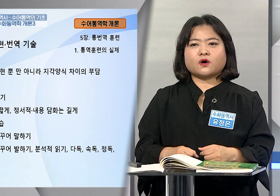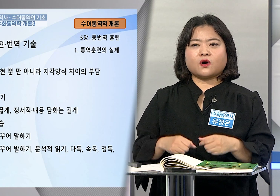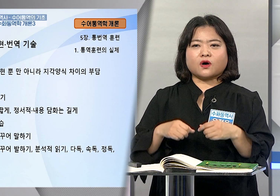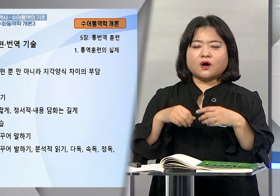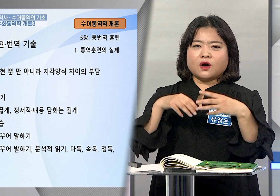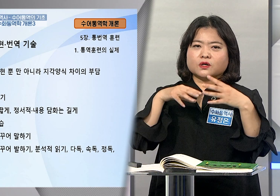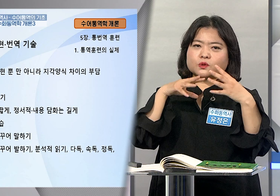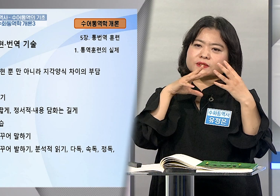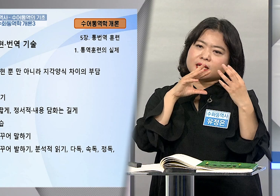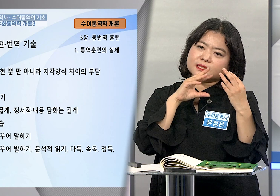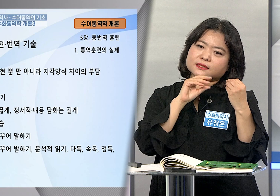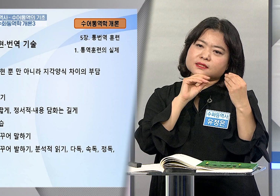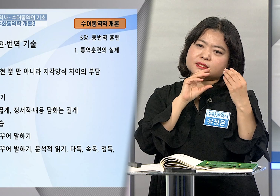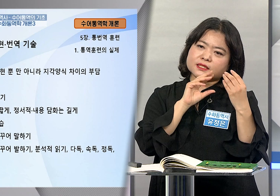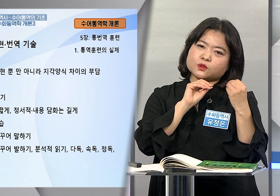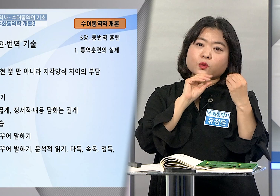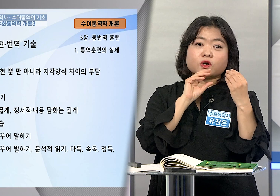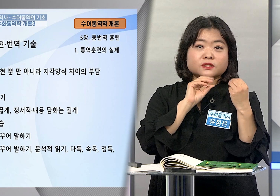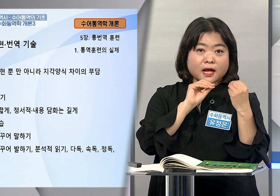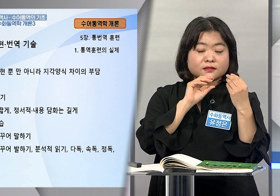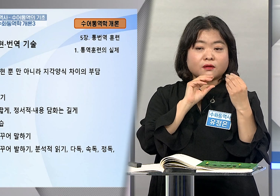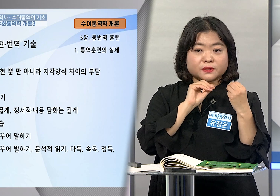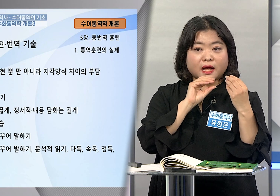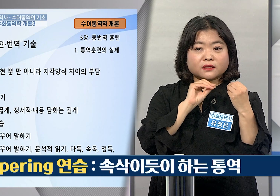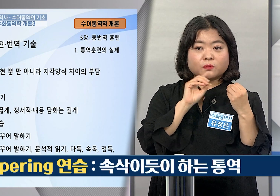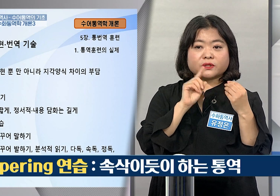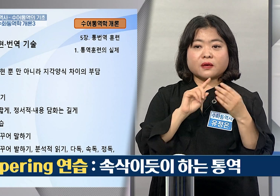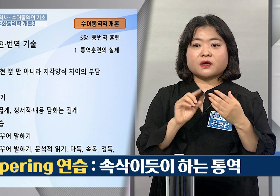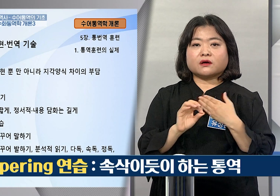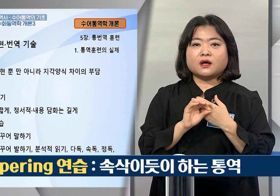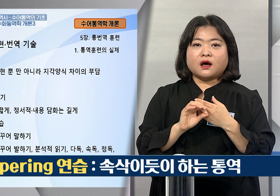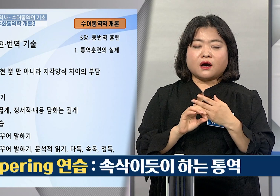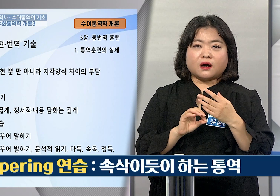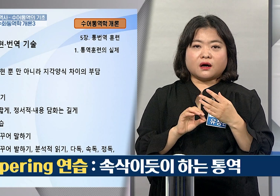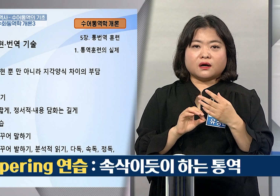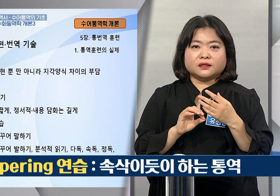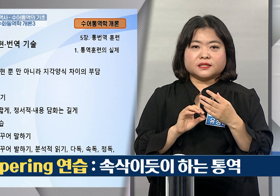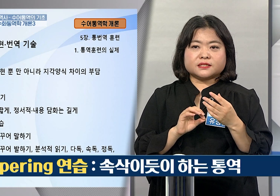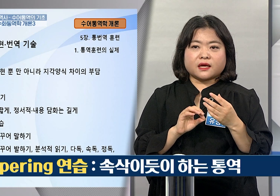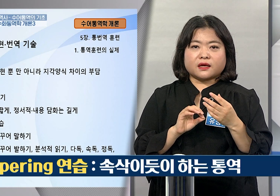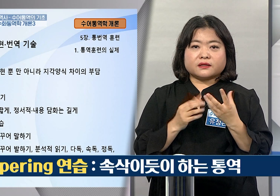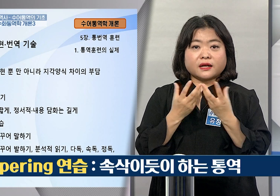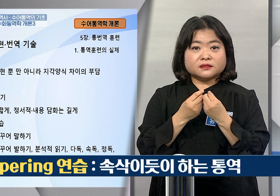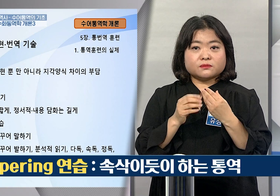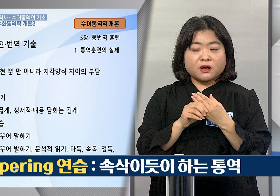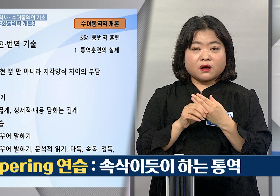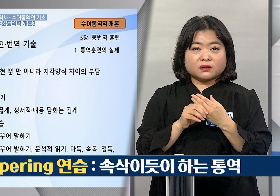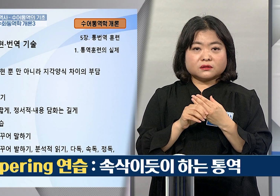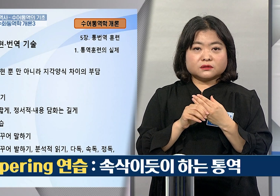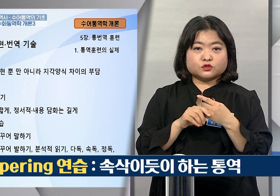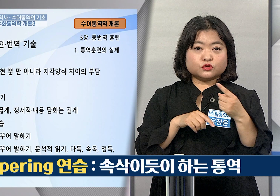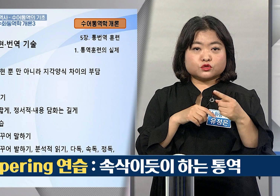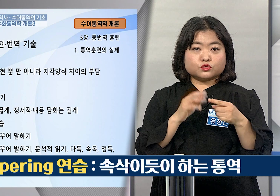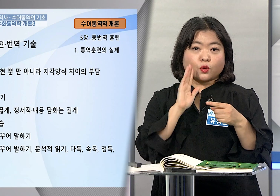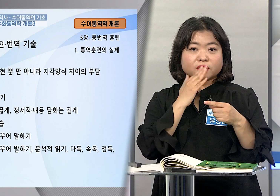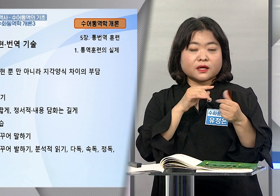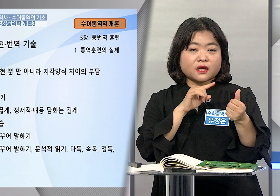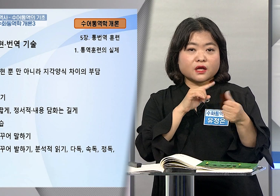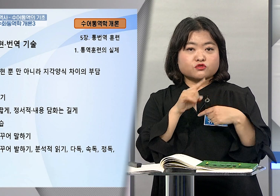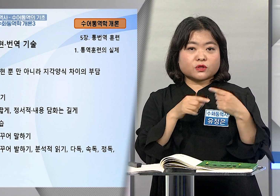연습은요. 속삭이듯이 통역을 하는 겁니다. 이건 뭐냐면 이제 예를 들면 농인에게 수화